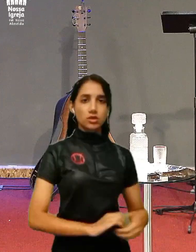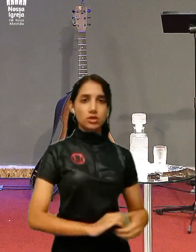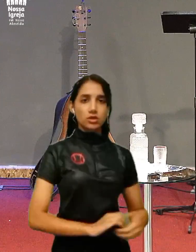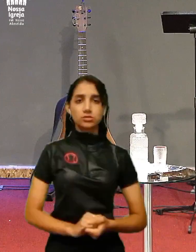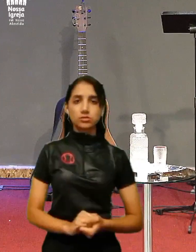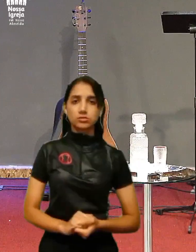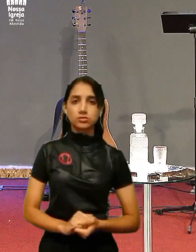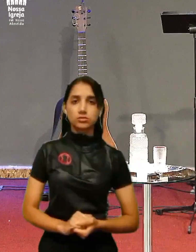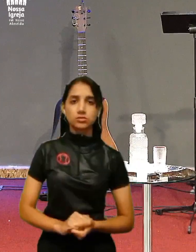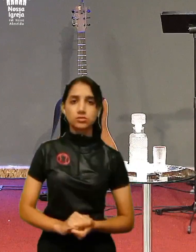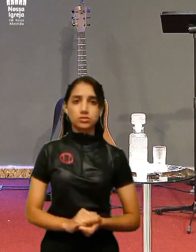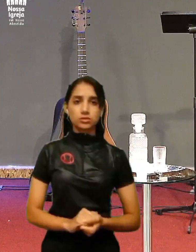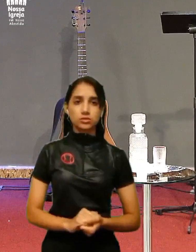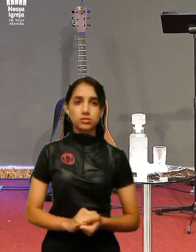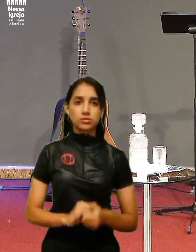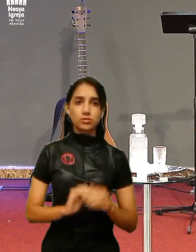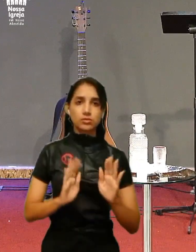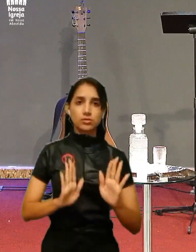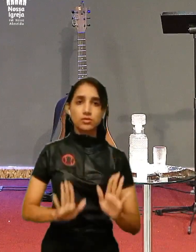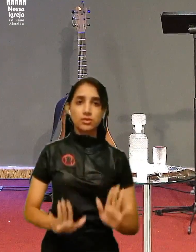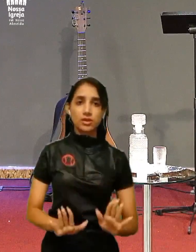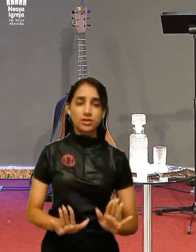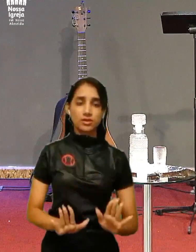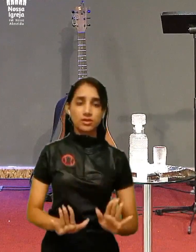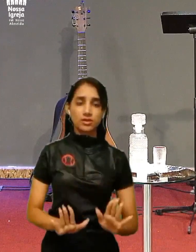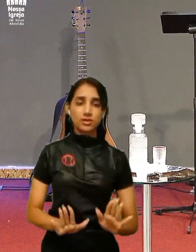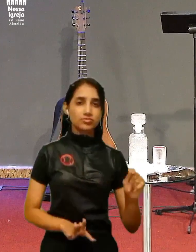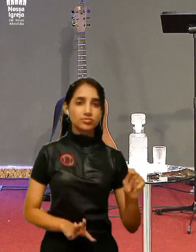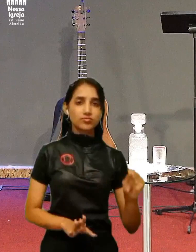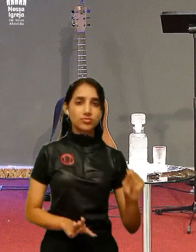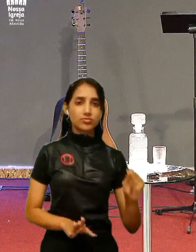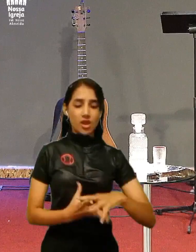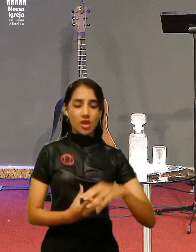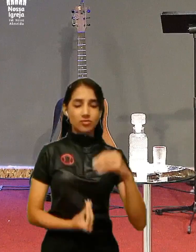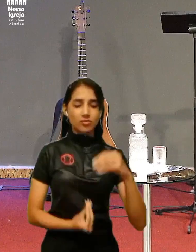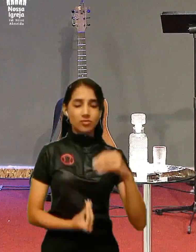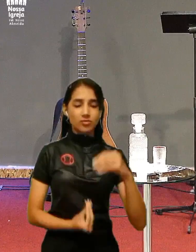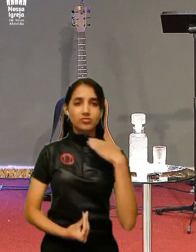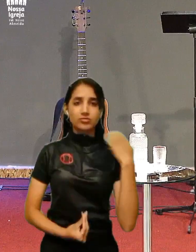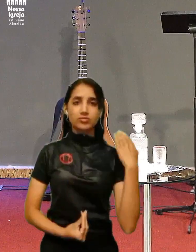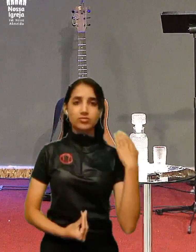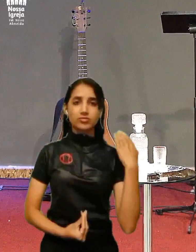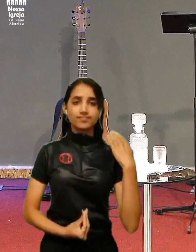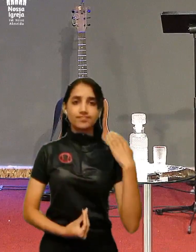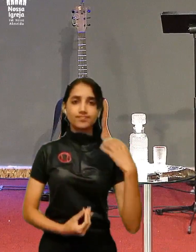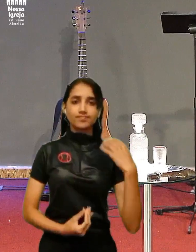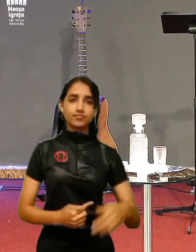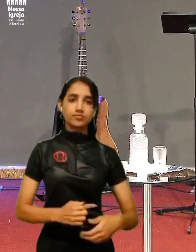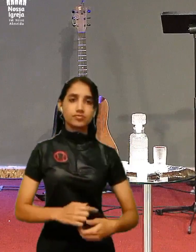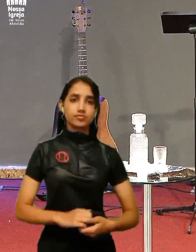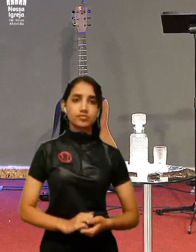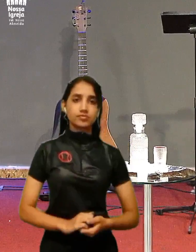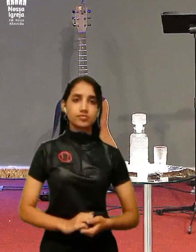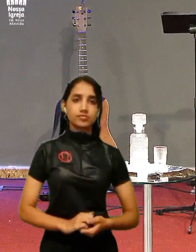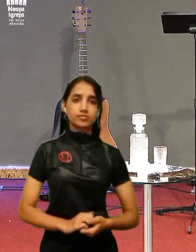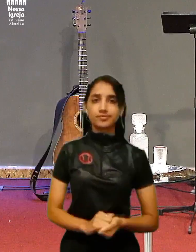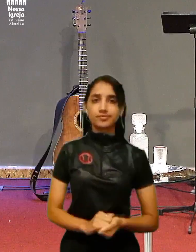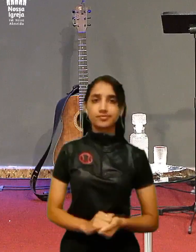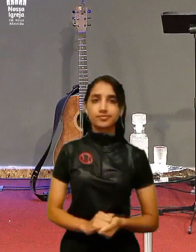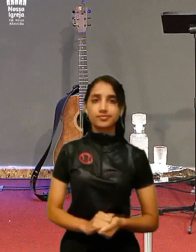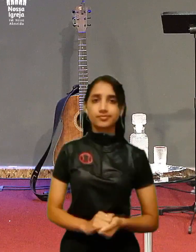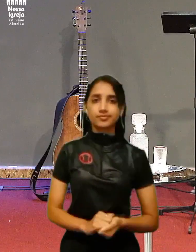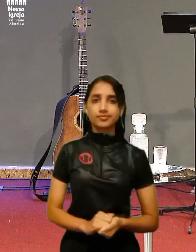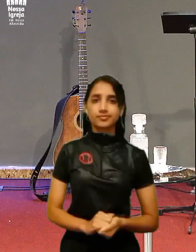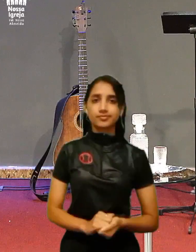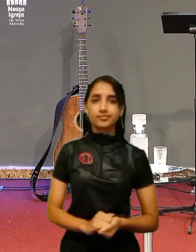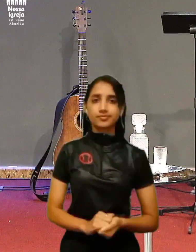todo mundo morto, orgulhoso da sua própria teologia, mas fazendo briga por causa de denominação, por causa de placa